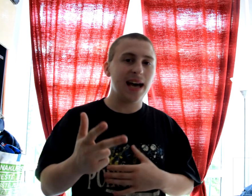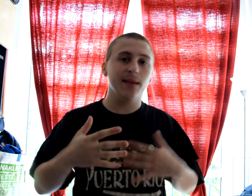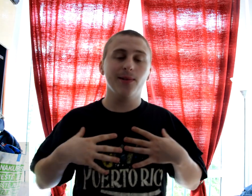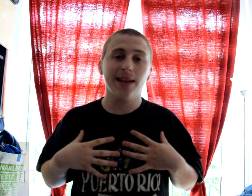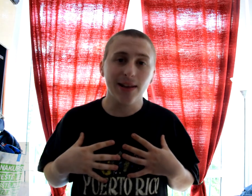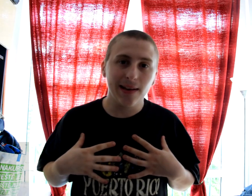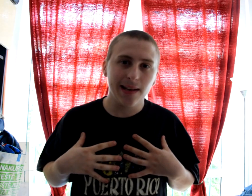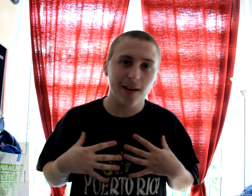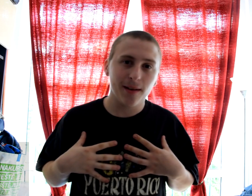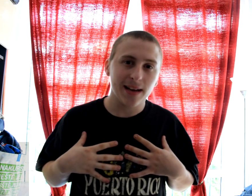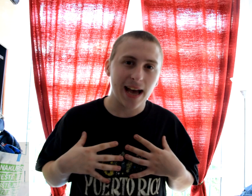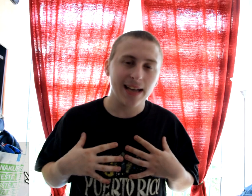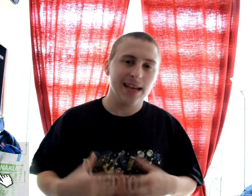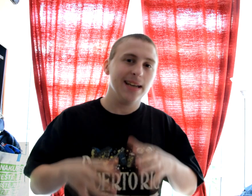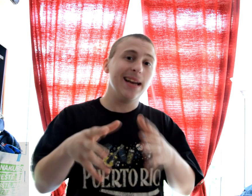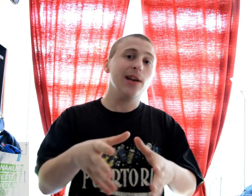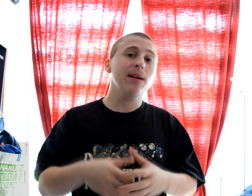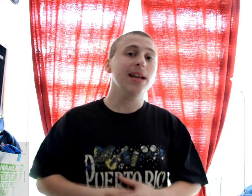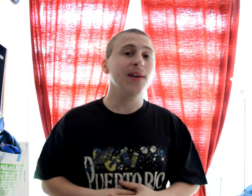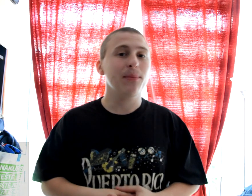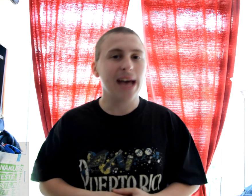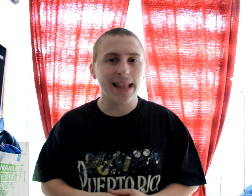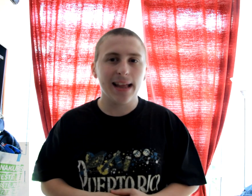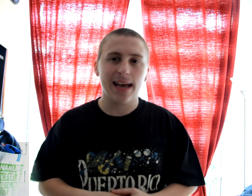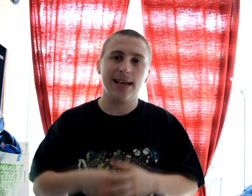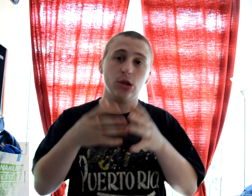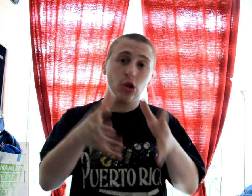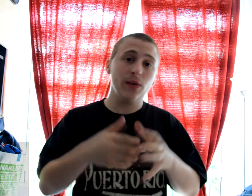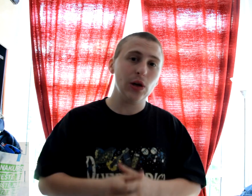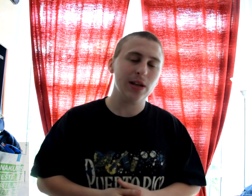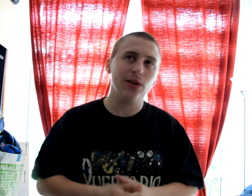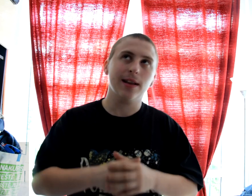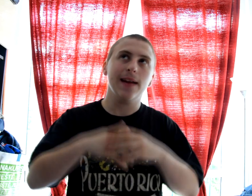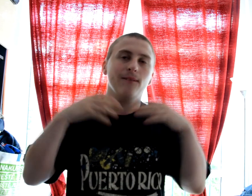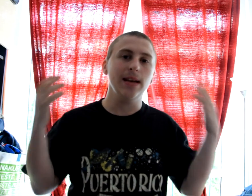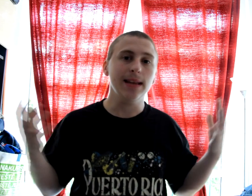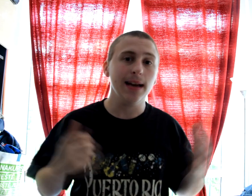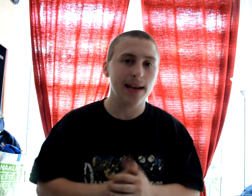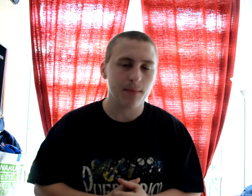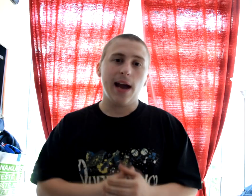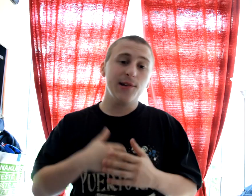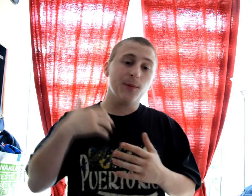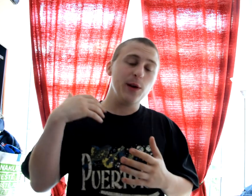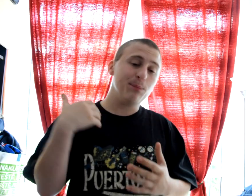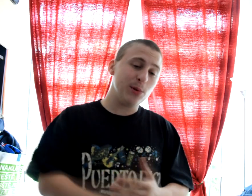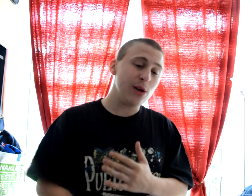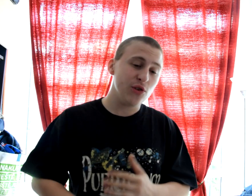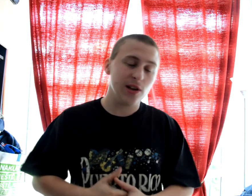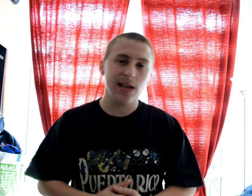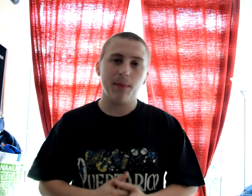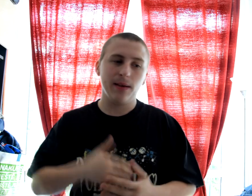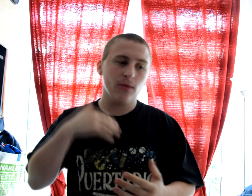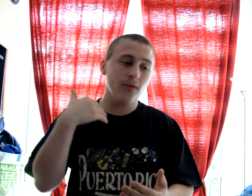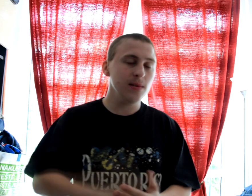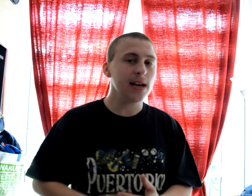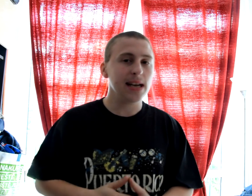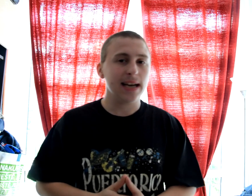Budu za to velice rád. Dejte mi své přátelé a toto video se dostane více lidem. A je to píš po naučení, aby uměl nějaký